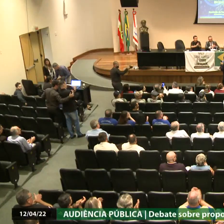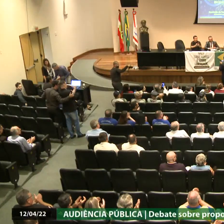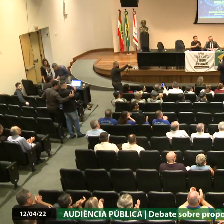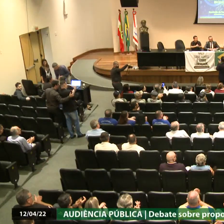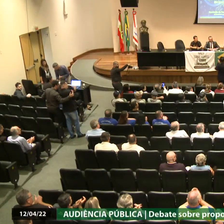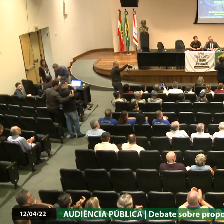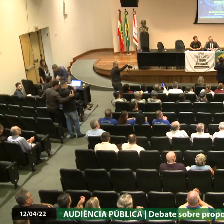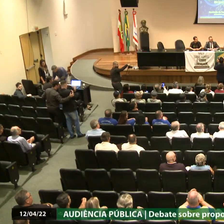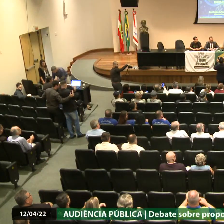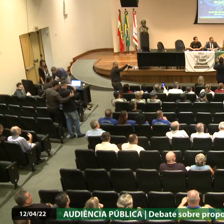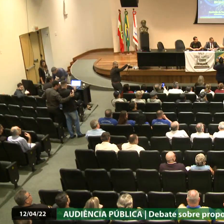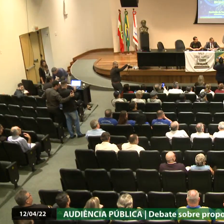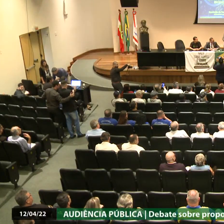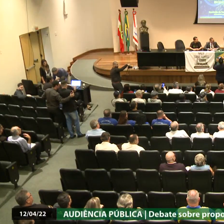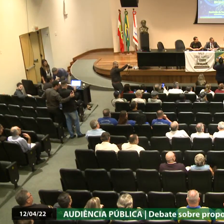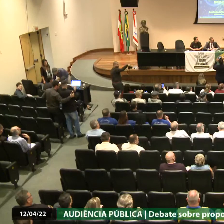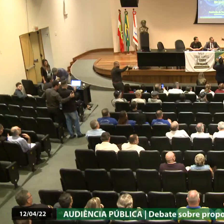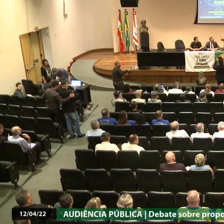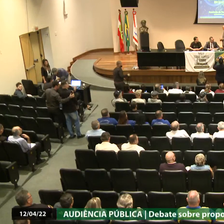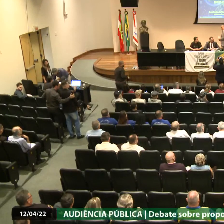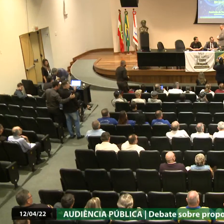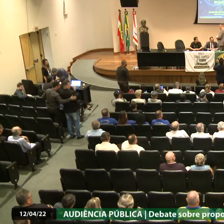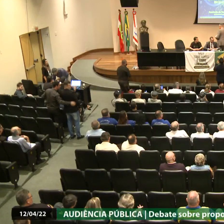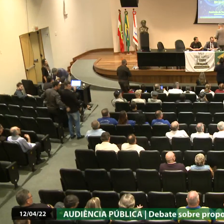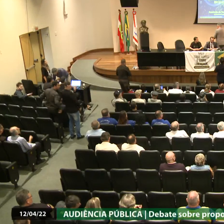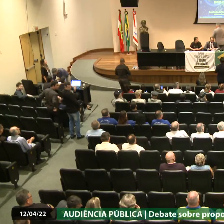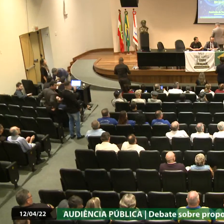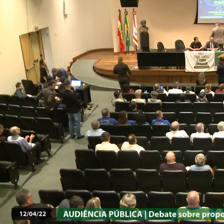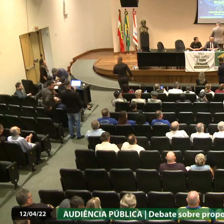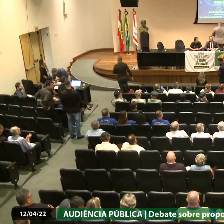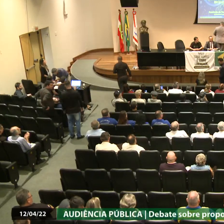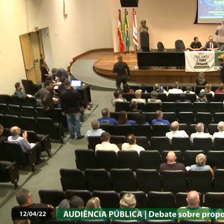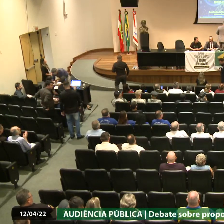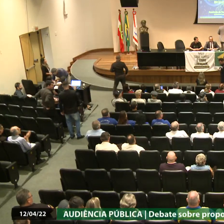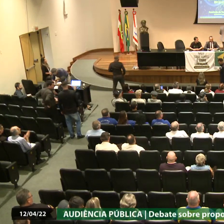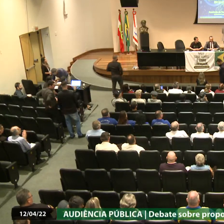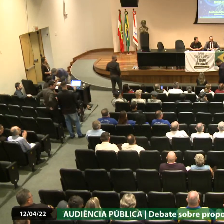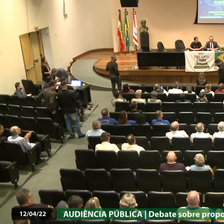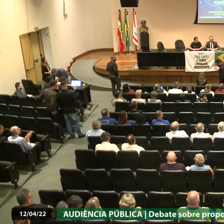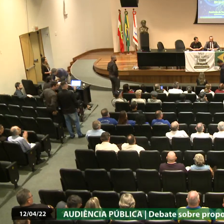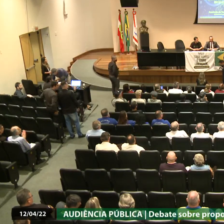é muito obrigado a oi oi